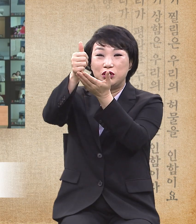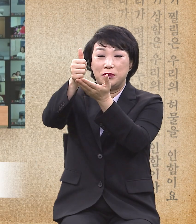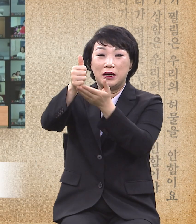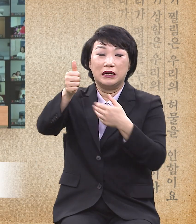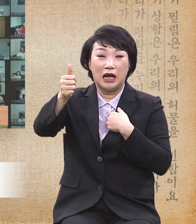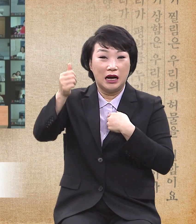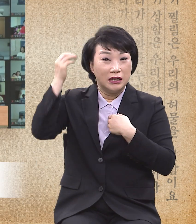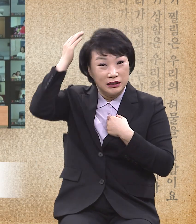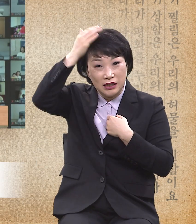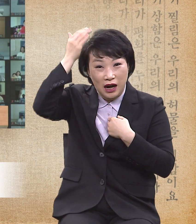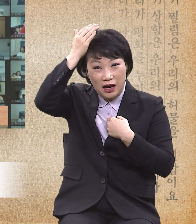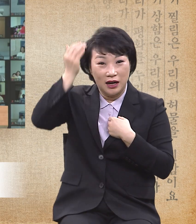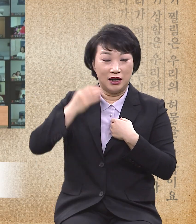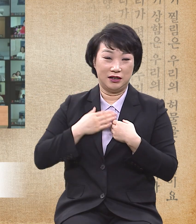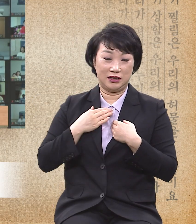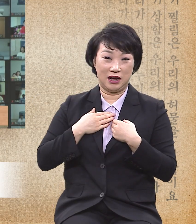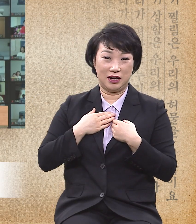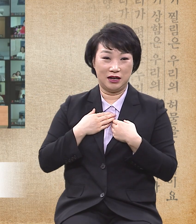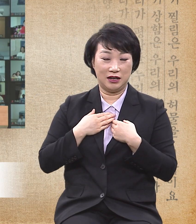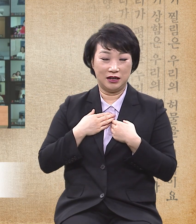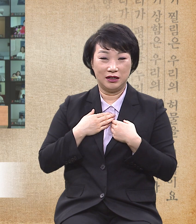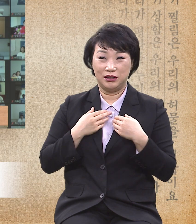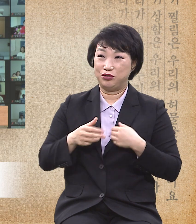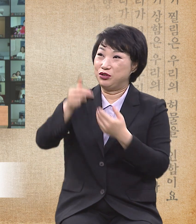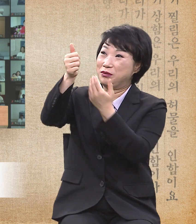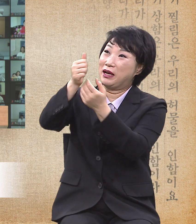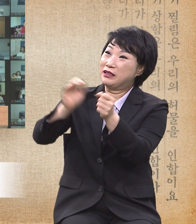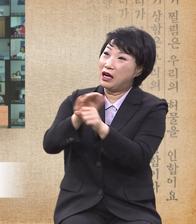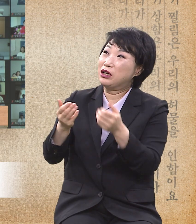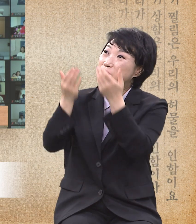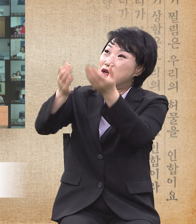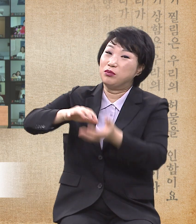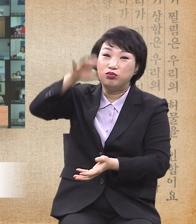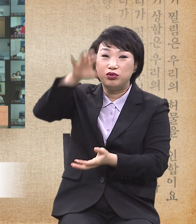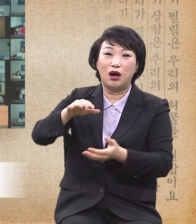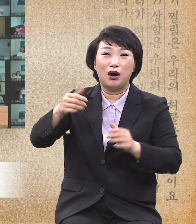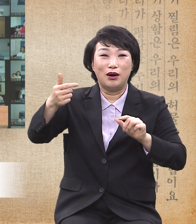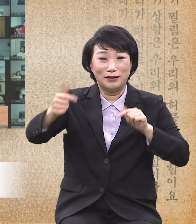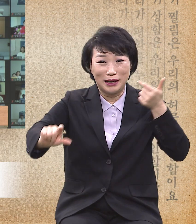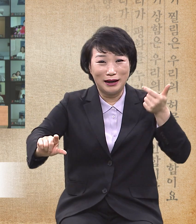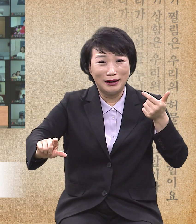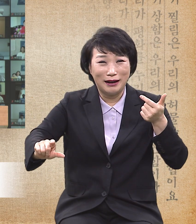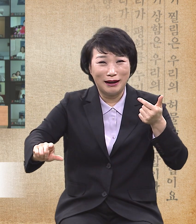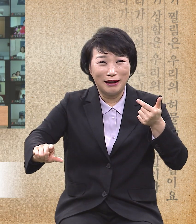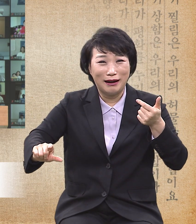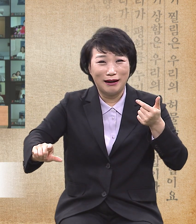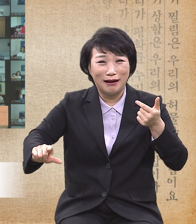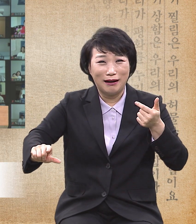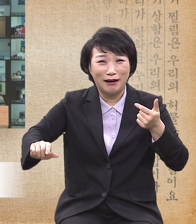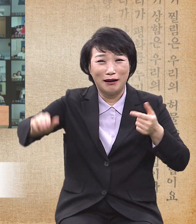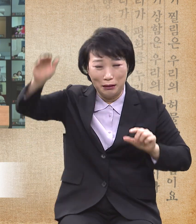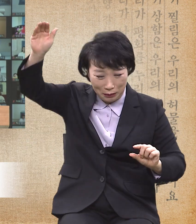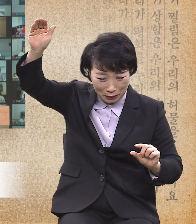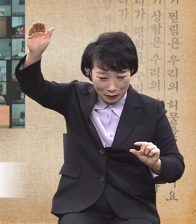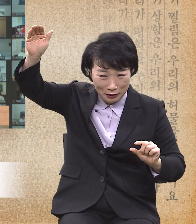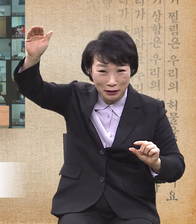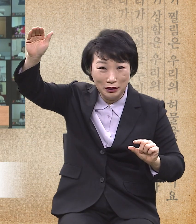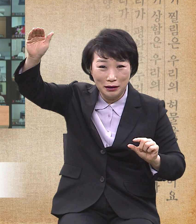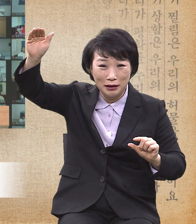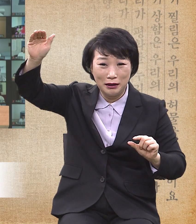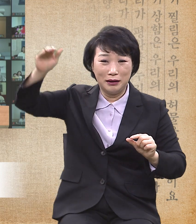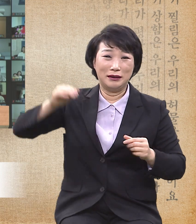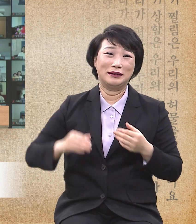주님이 나를 사랑하시면 내가 주님을 사랑하시면 왜 이렇게 다르냐 그 말이에요.